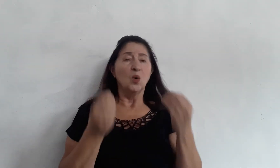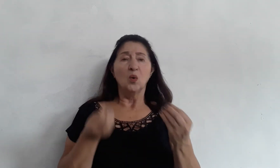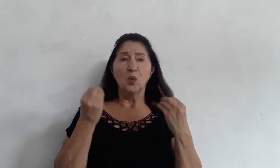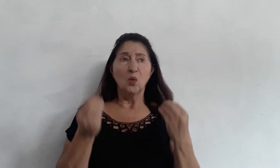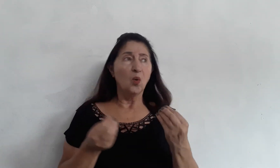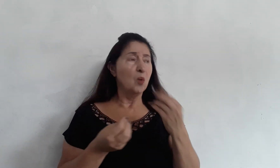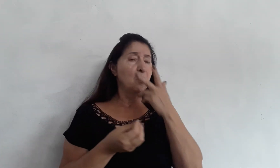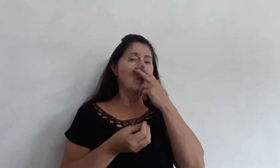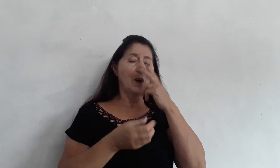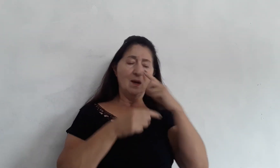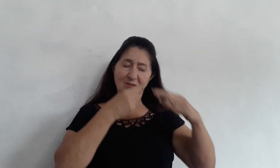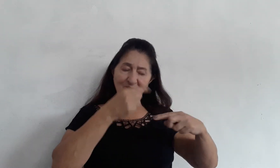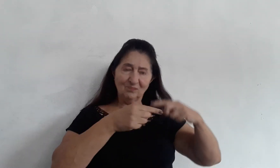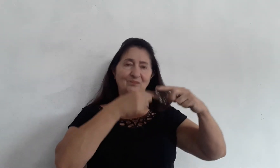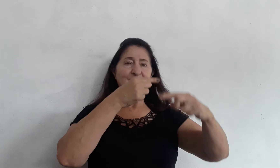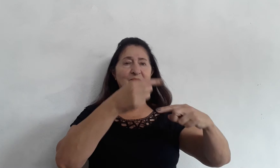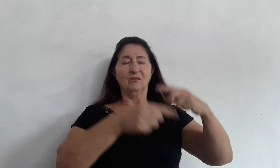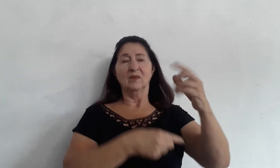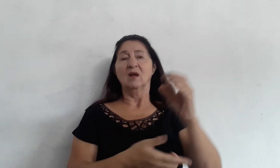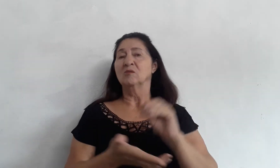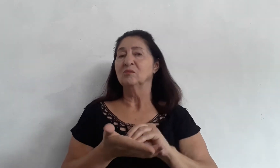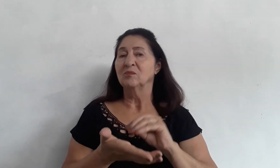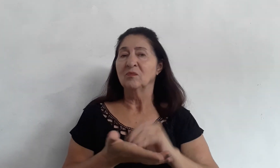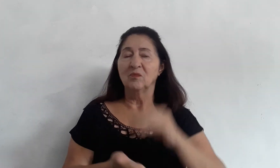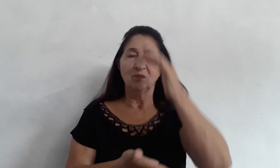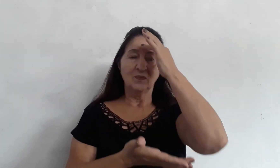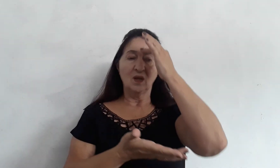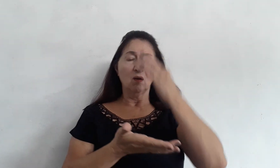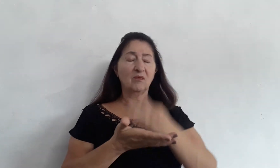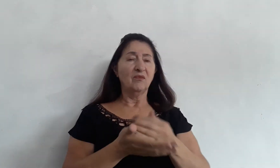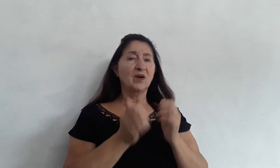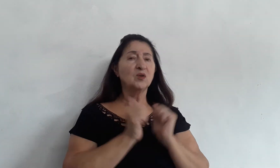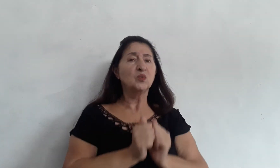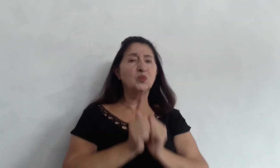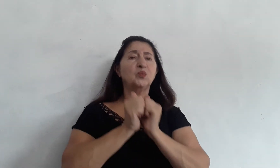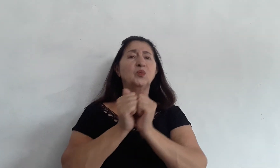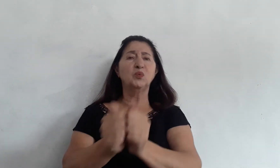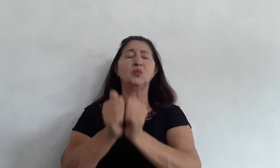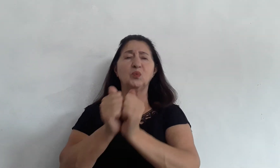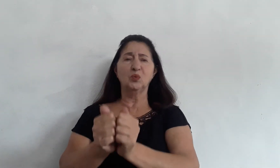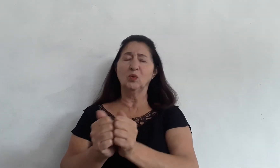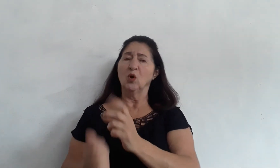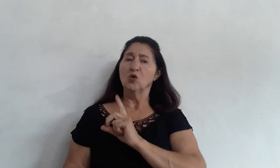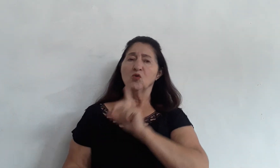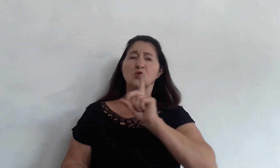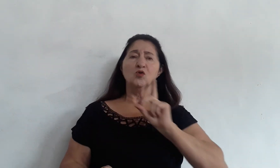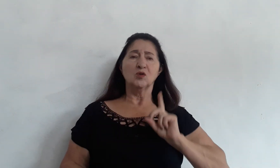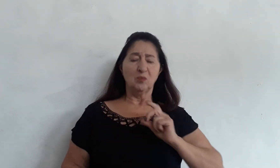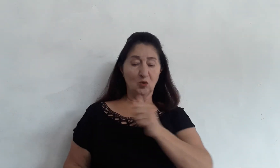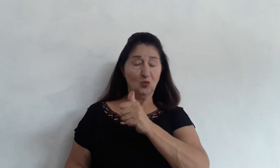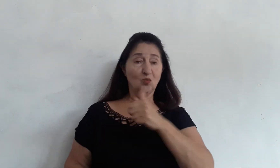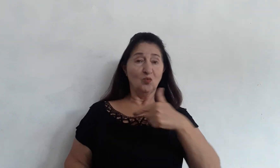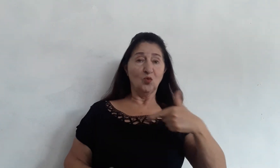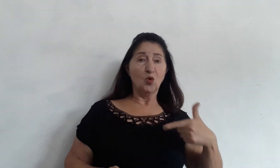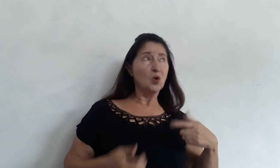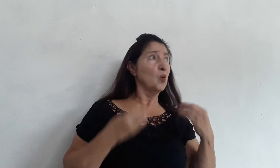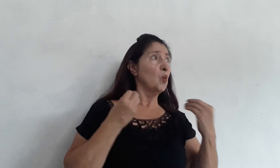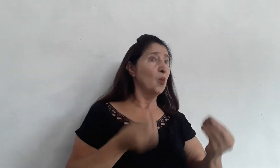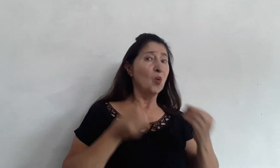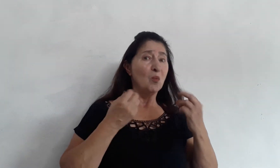geração incrédula, até quando estarei convosco? Até quando terei de suportar-vos? Que